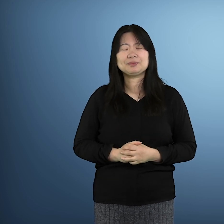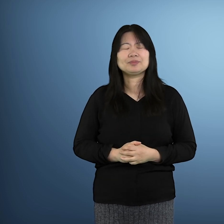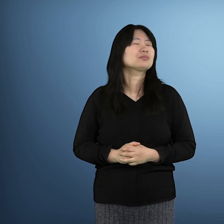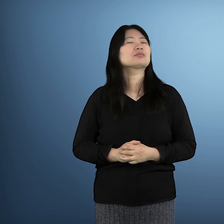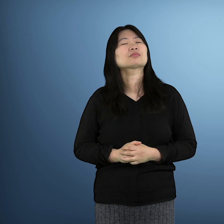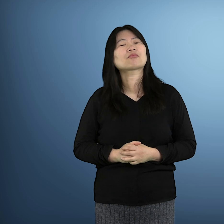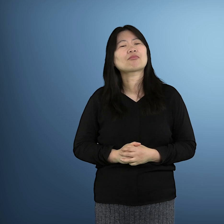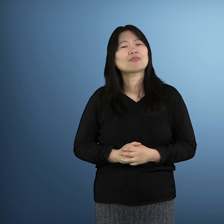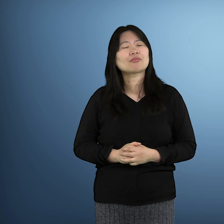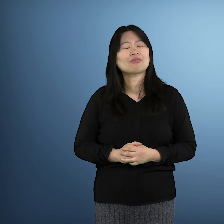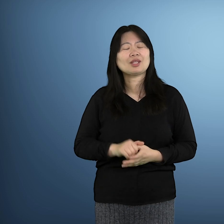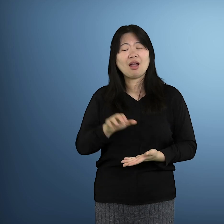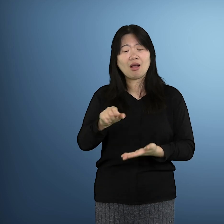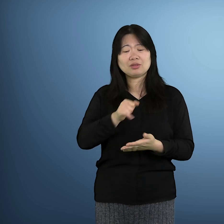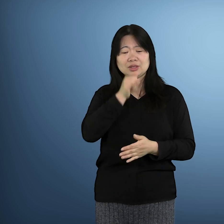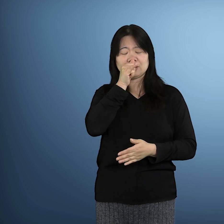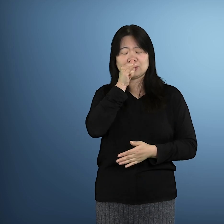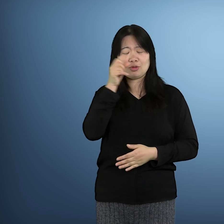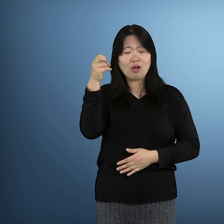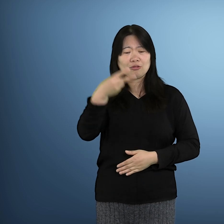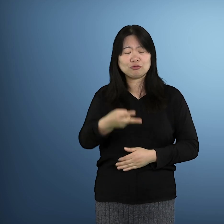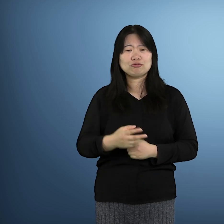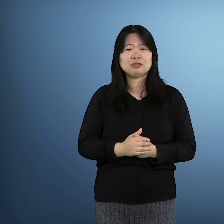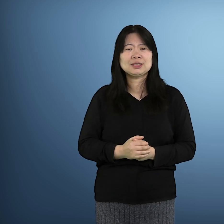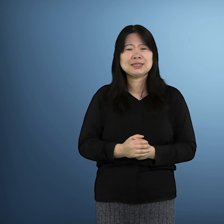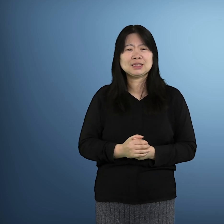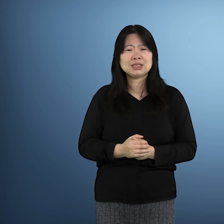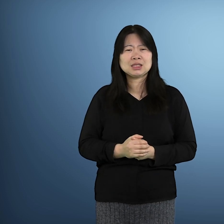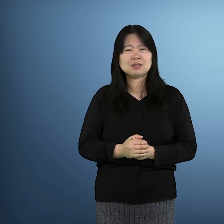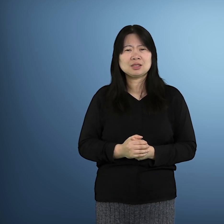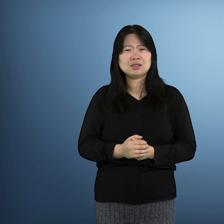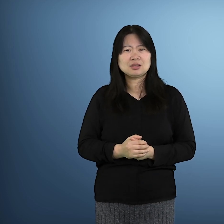그 가지고 있는 것과 지위와